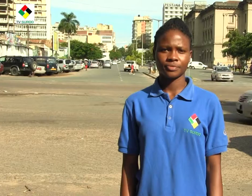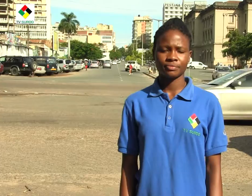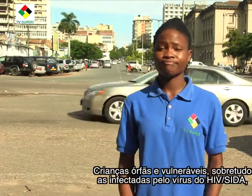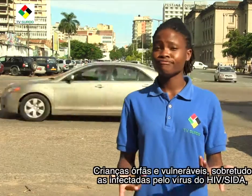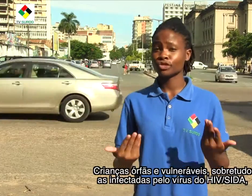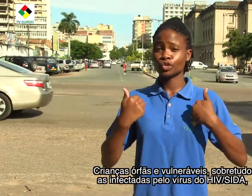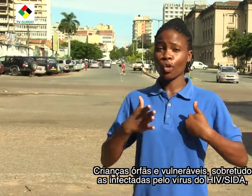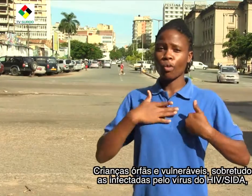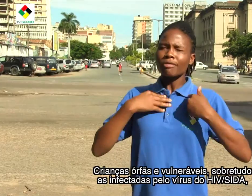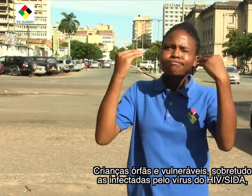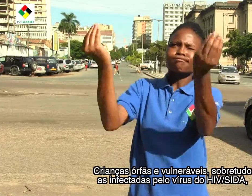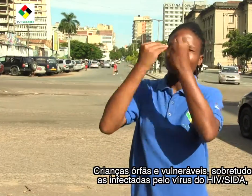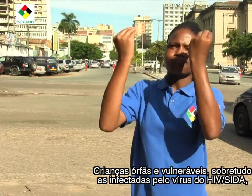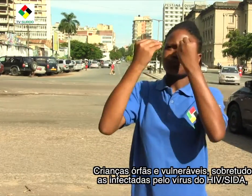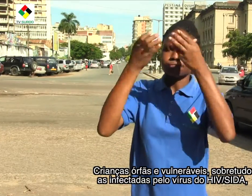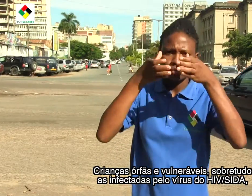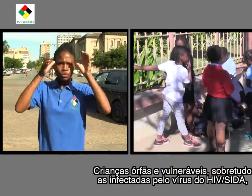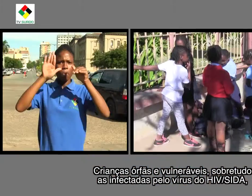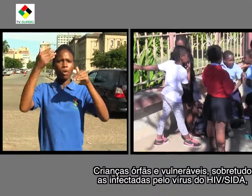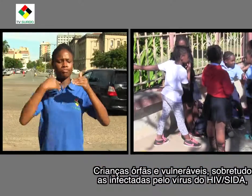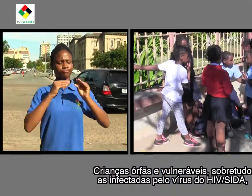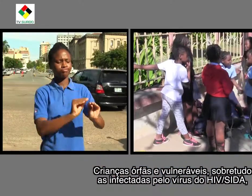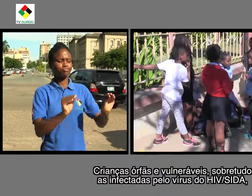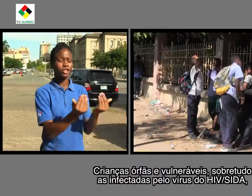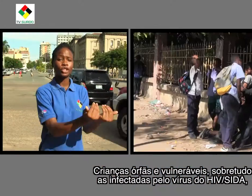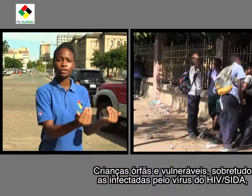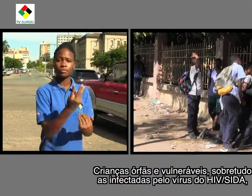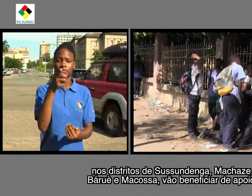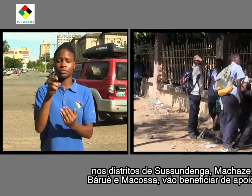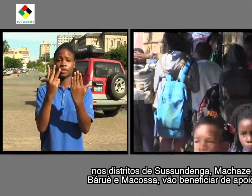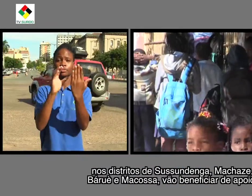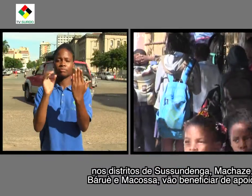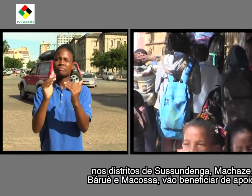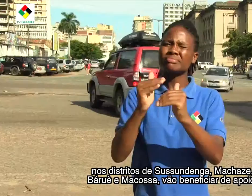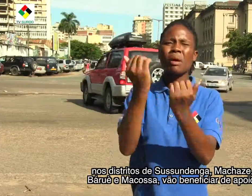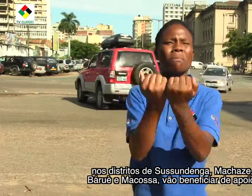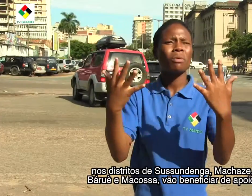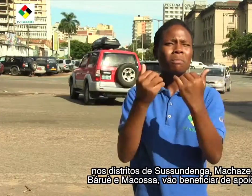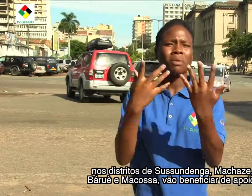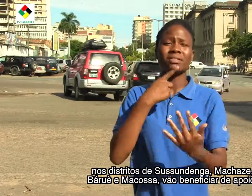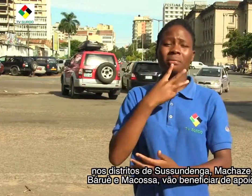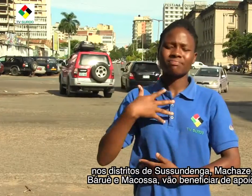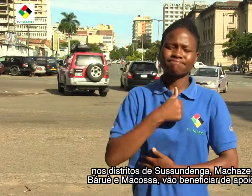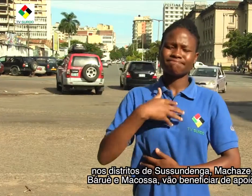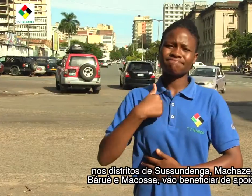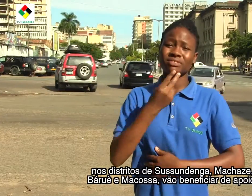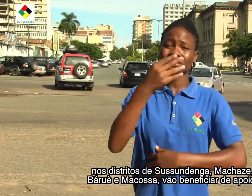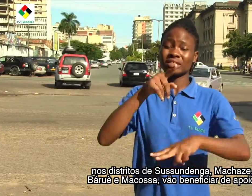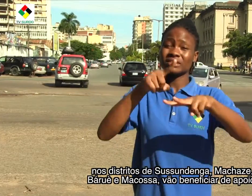Crianças órfãs e vulneráveis, sobretudo as infetadas pelo vírus do HIV-Sida, nos distritos de Sussundenga, Machase, Baro e Macossa, vão